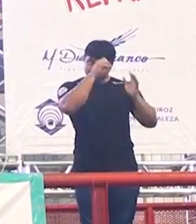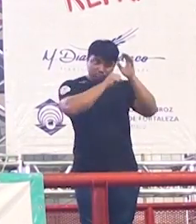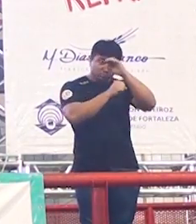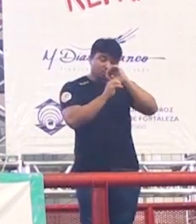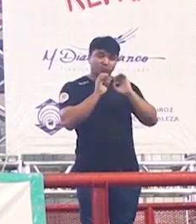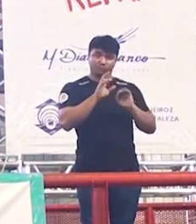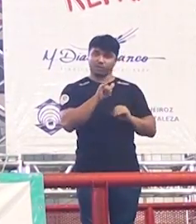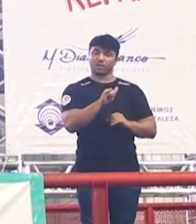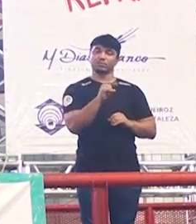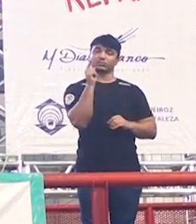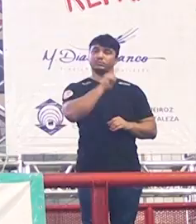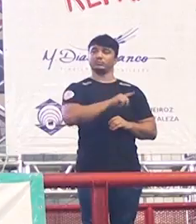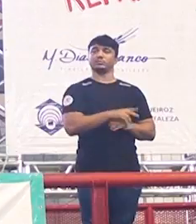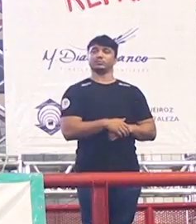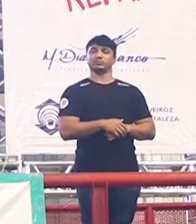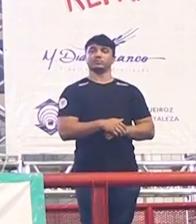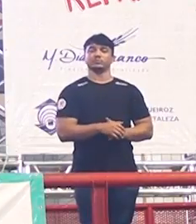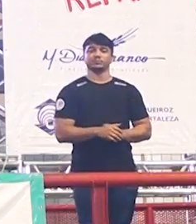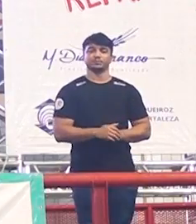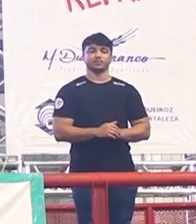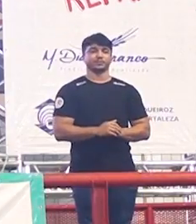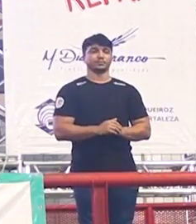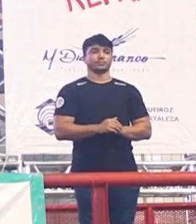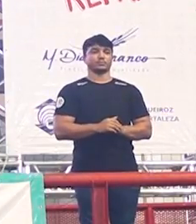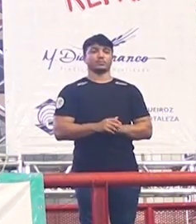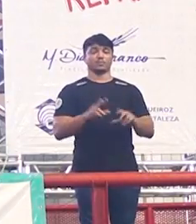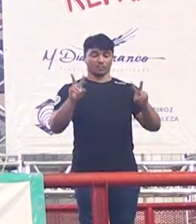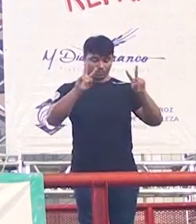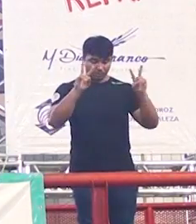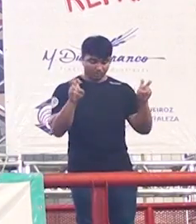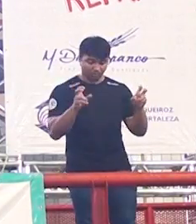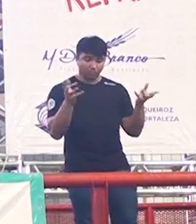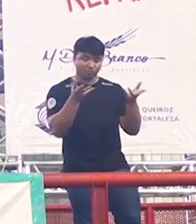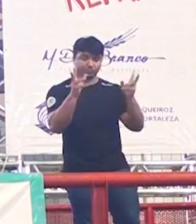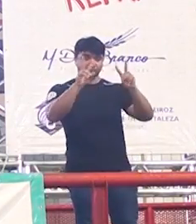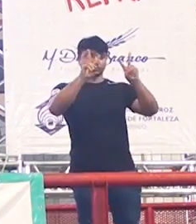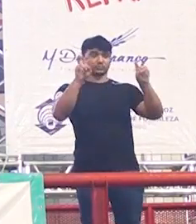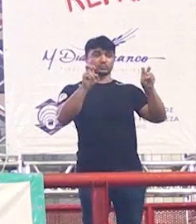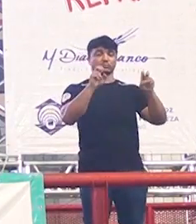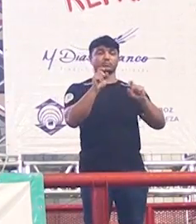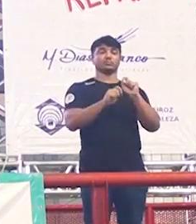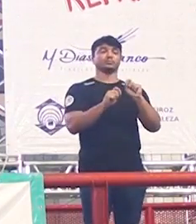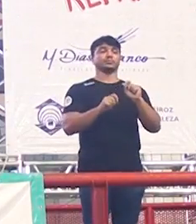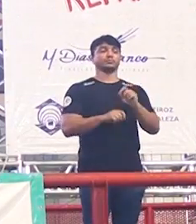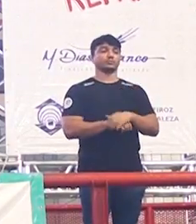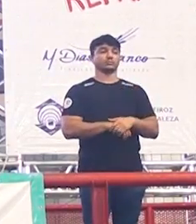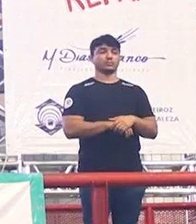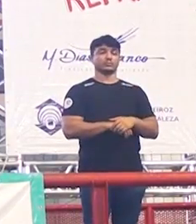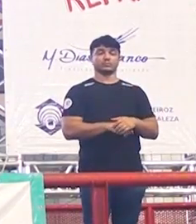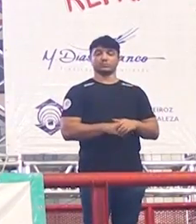vai ver que vai dar certo, tá bom? O tema que a gente vai trabalhar hoje,